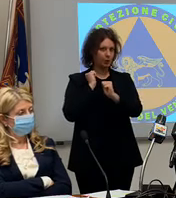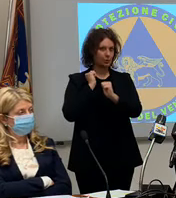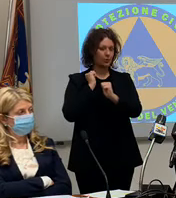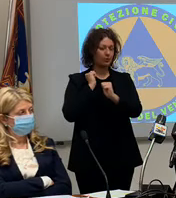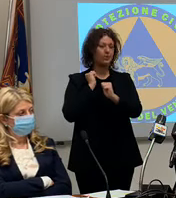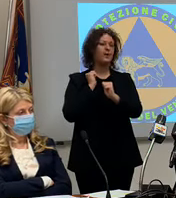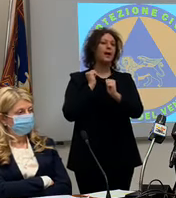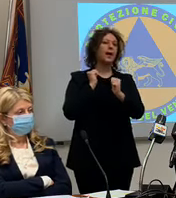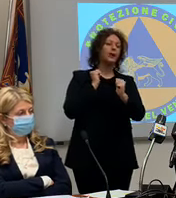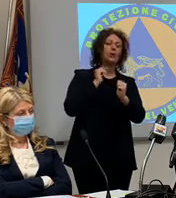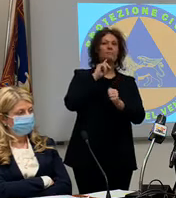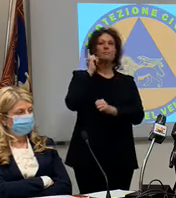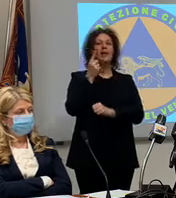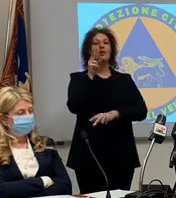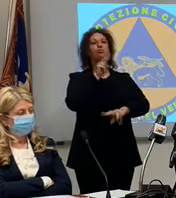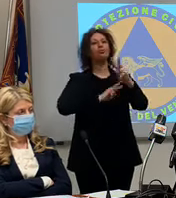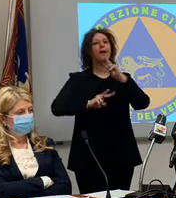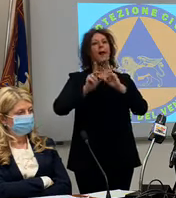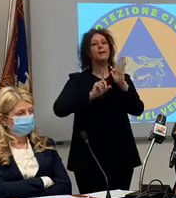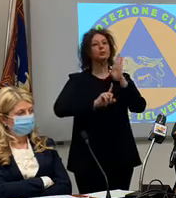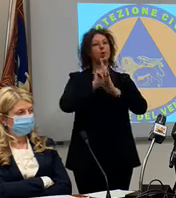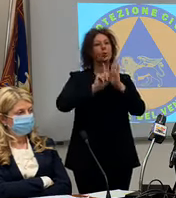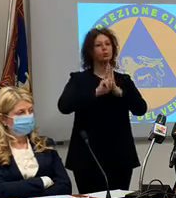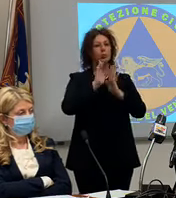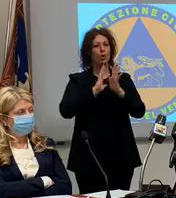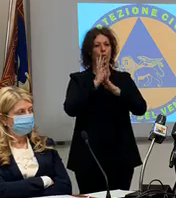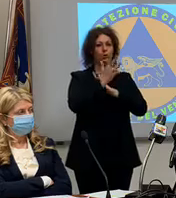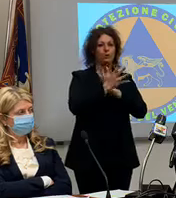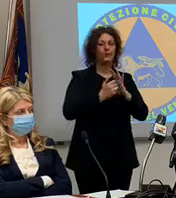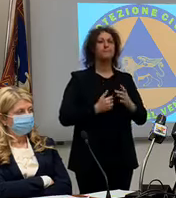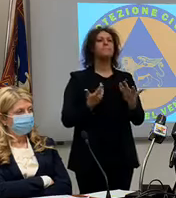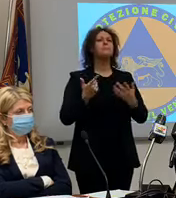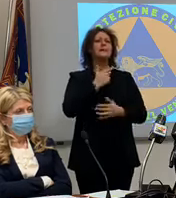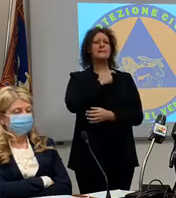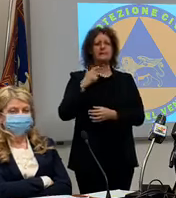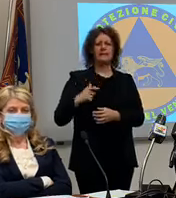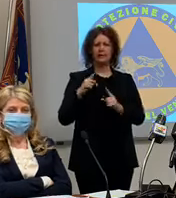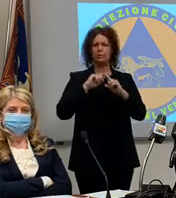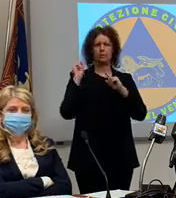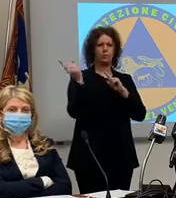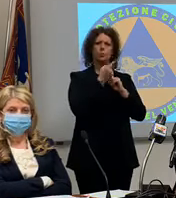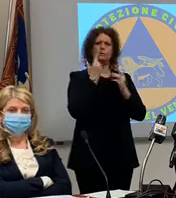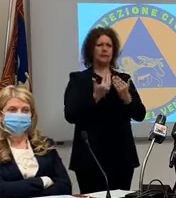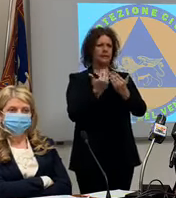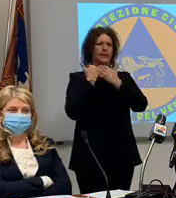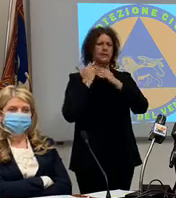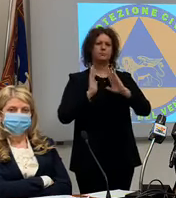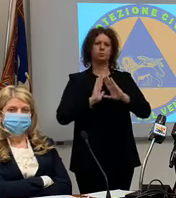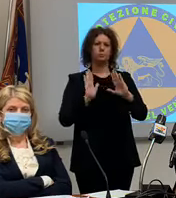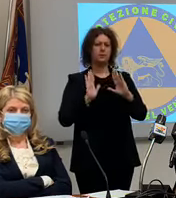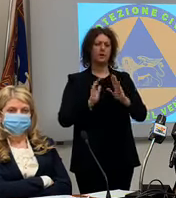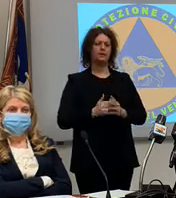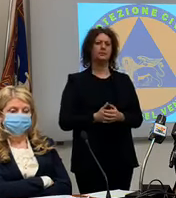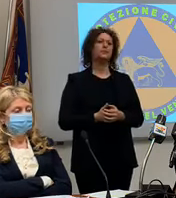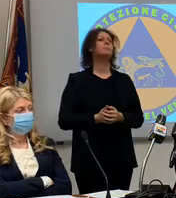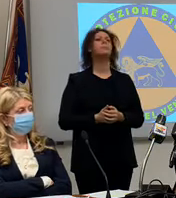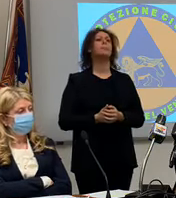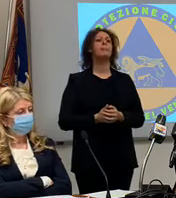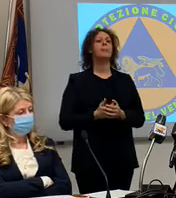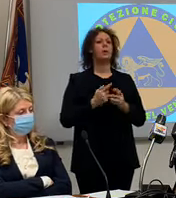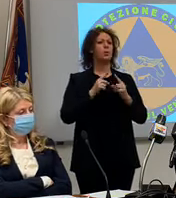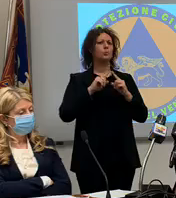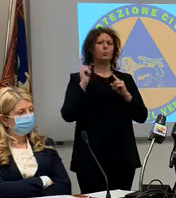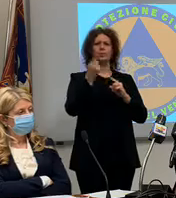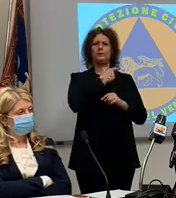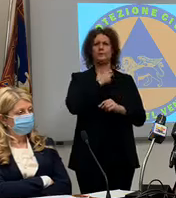bisogna cercare una soluzione i Allora i sindaci sono responsabili non si sono tirati indietro e hanno sempre dimostrato di avere a cuore la salute